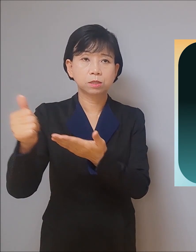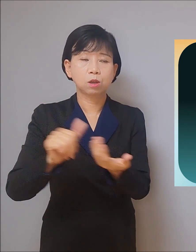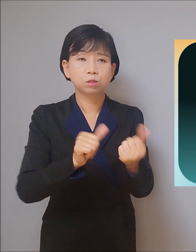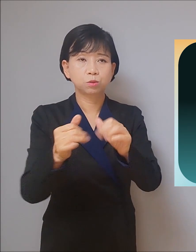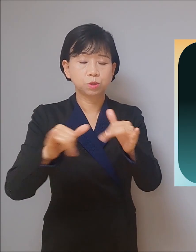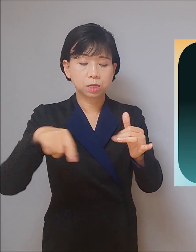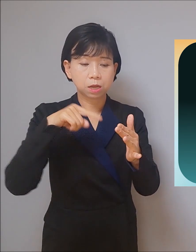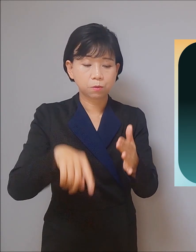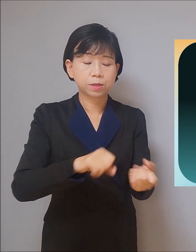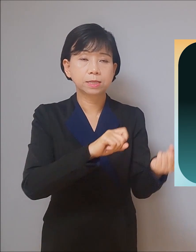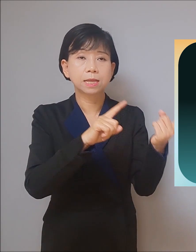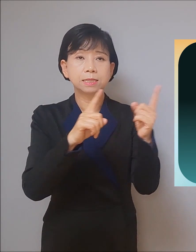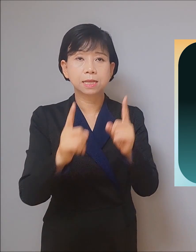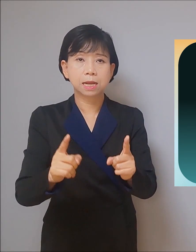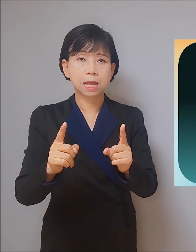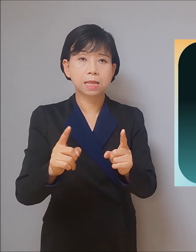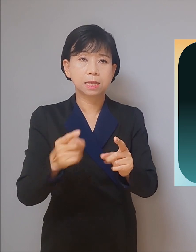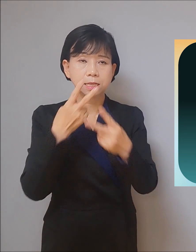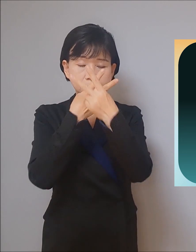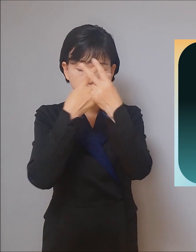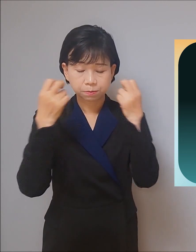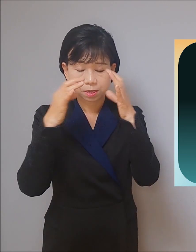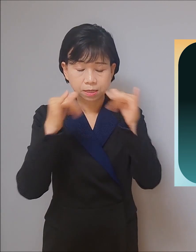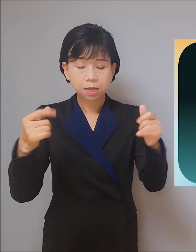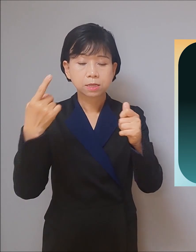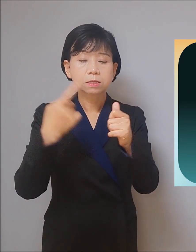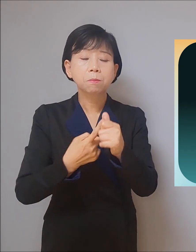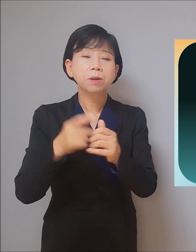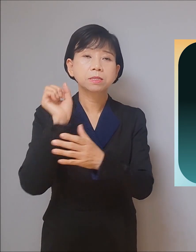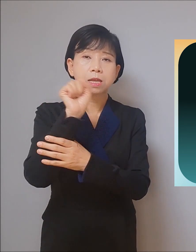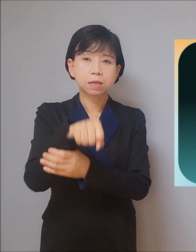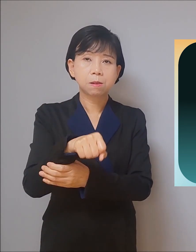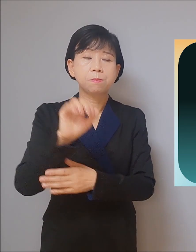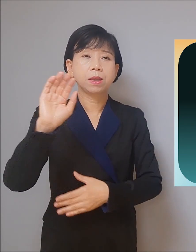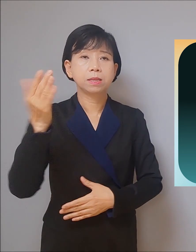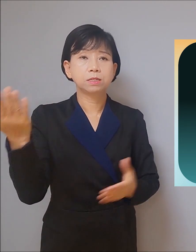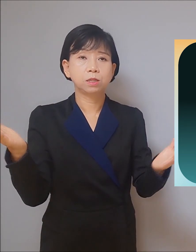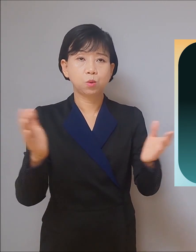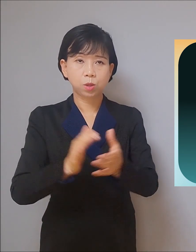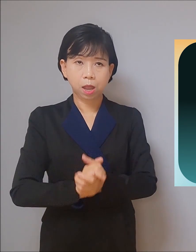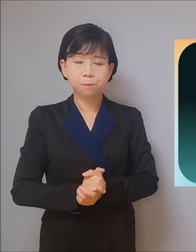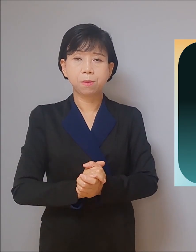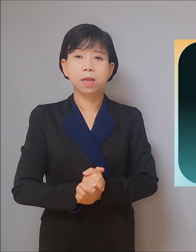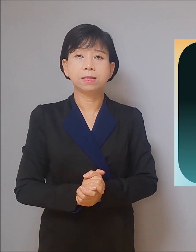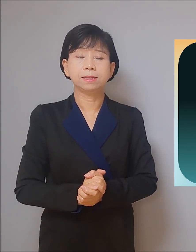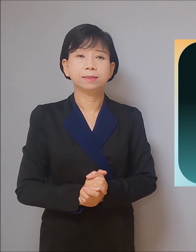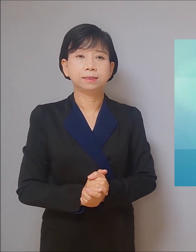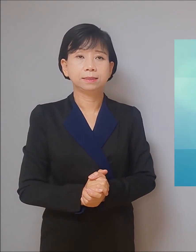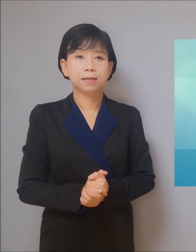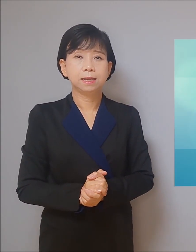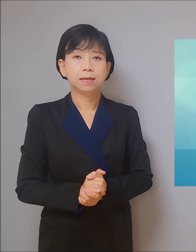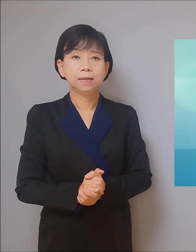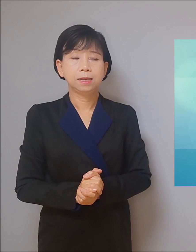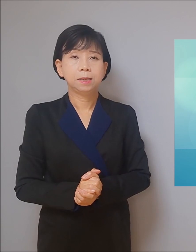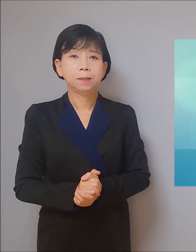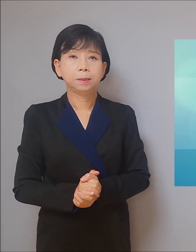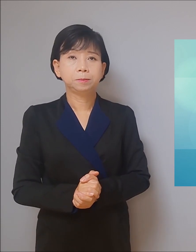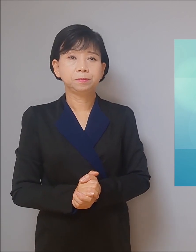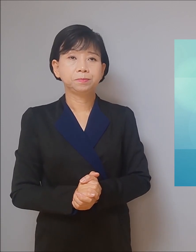가운데서 다시 살아나사 잠자는 자들의 첫 열매가 되셨도다. 아멘.